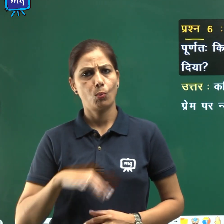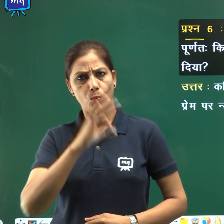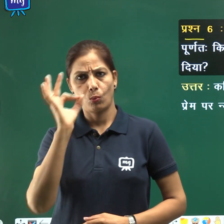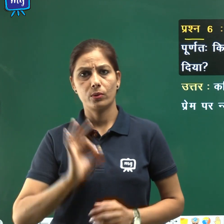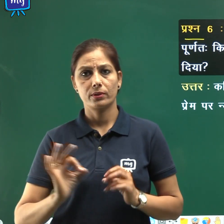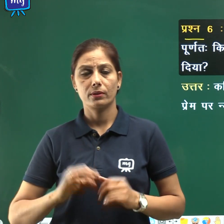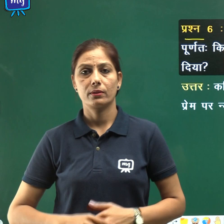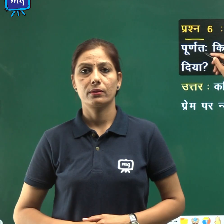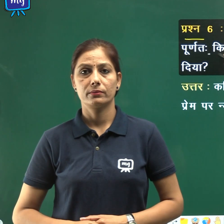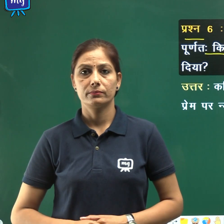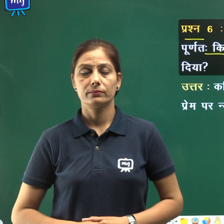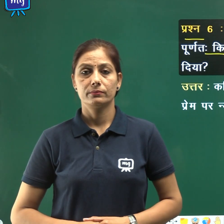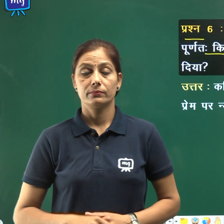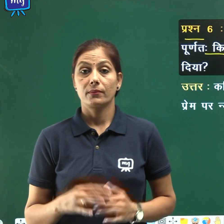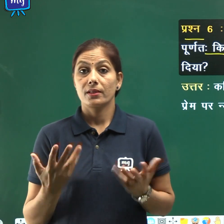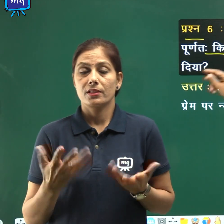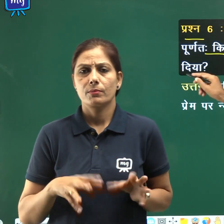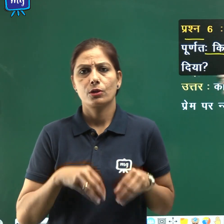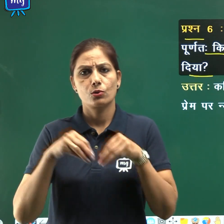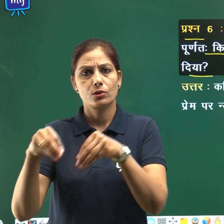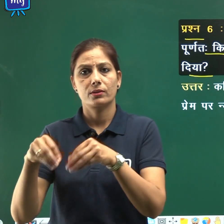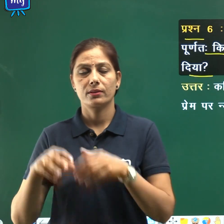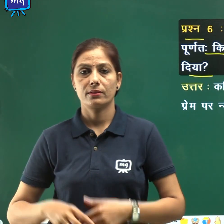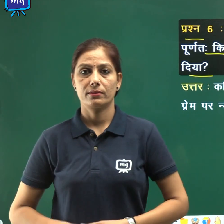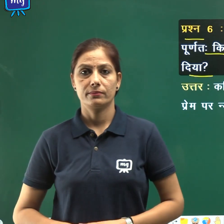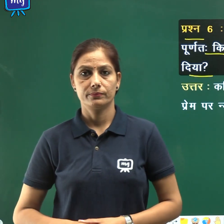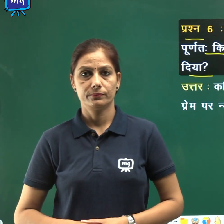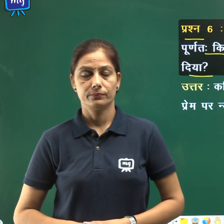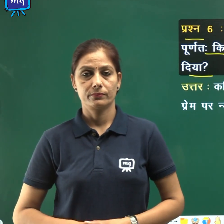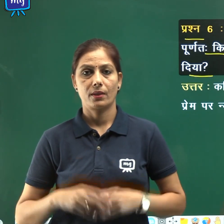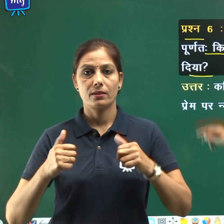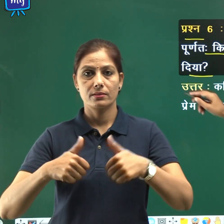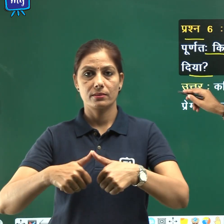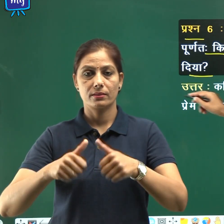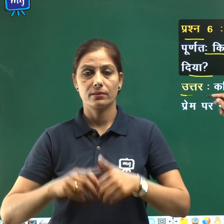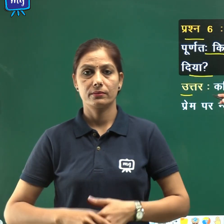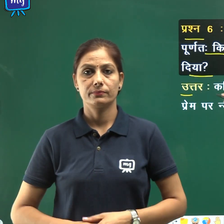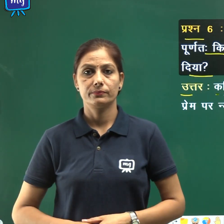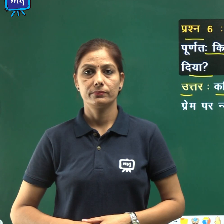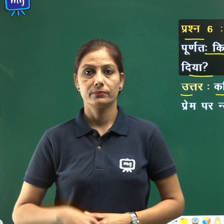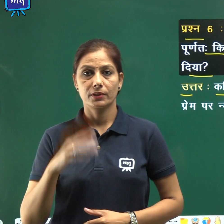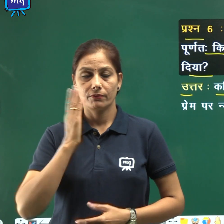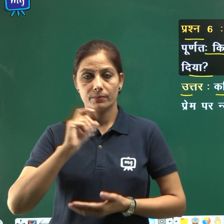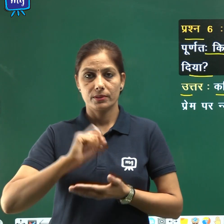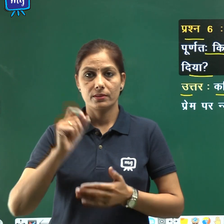पूर्णतः किस पर न्यौछावर कर दिया? उत्तर है कवि